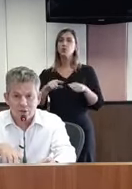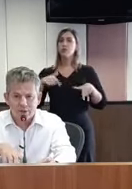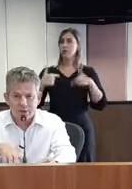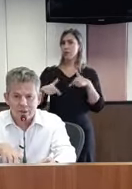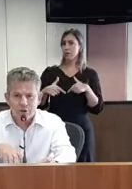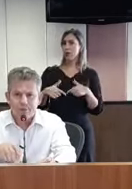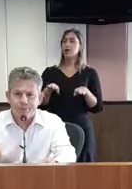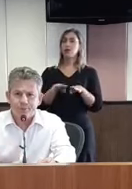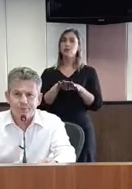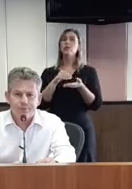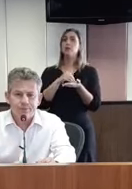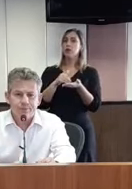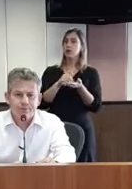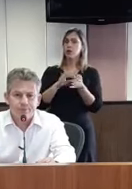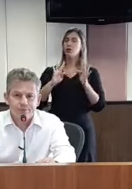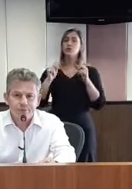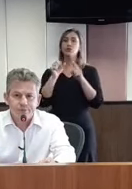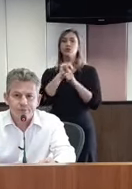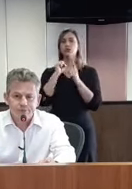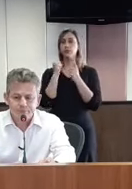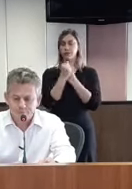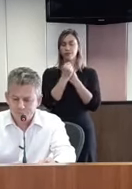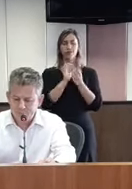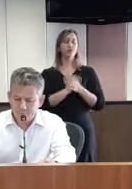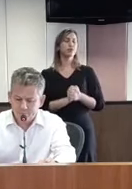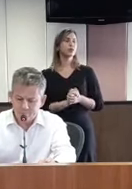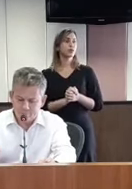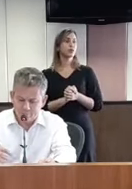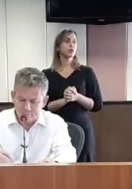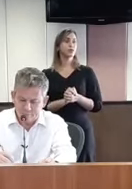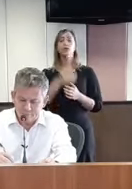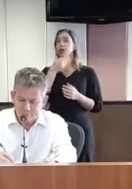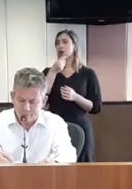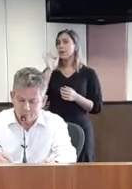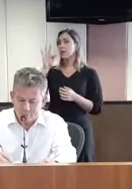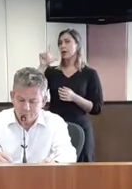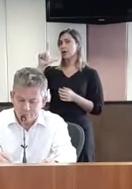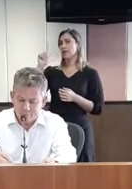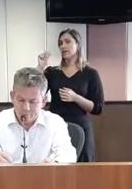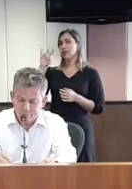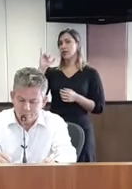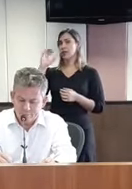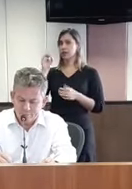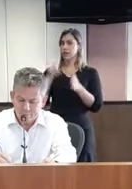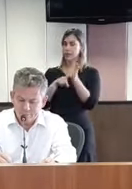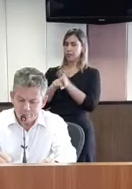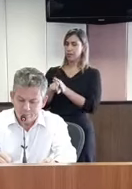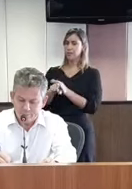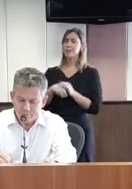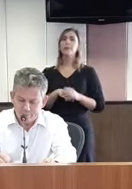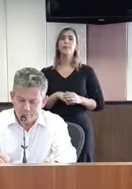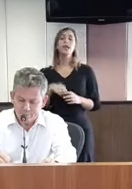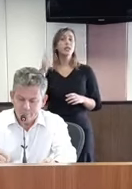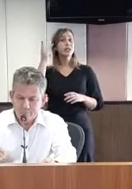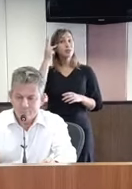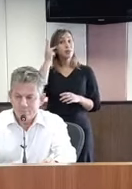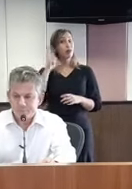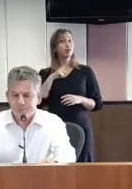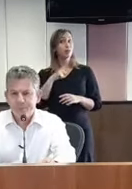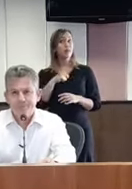toda a sociedade. Flávio Garcia, especial para o portal O Documento. Em São Paulo já houve registro de saques e teme-se que o